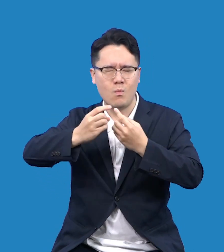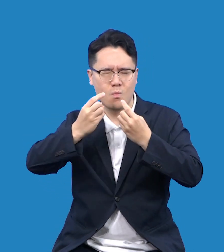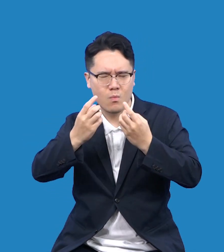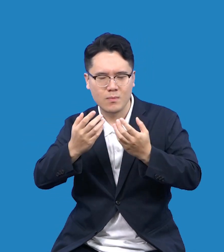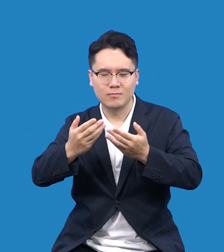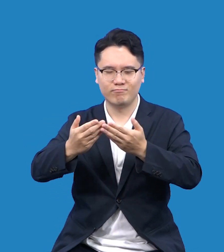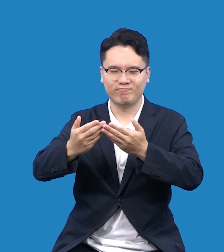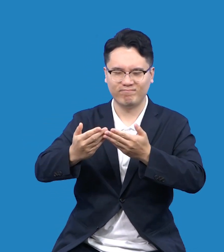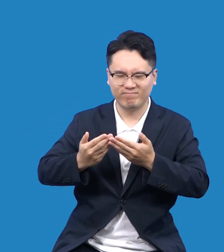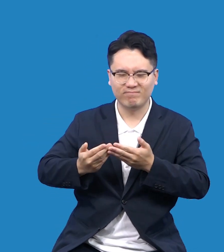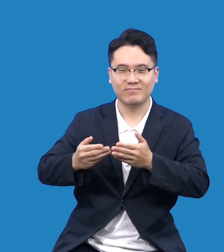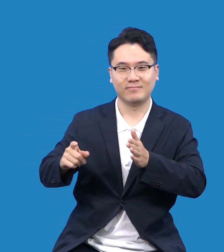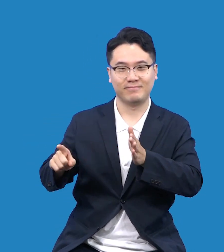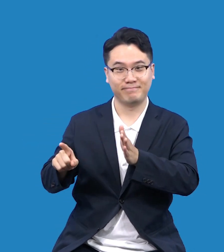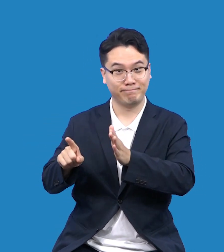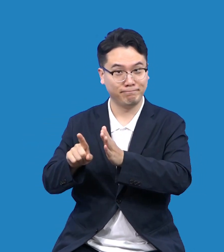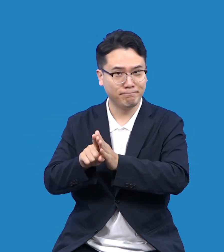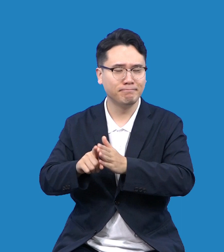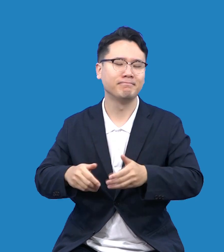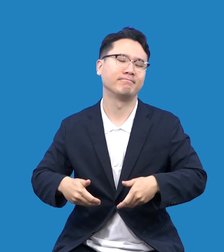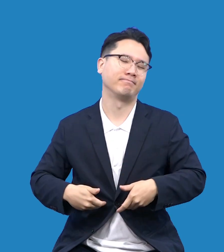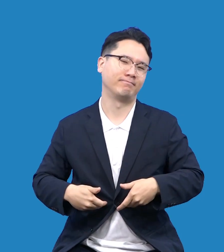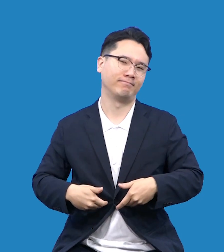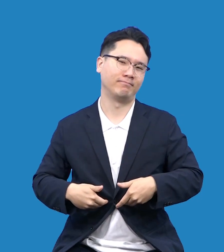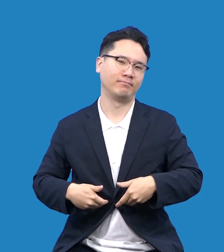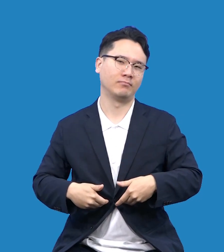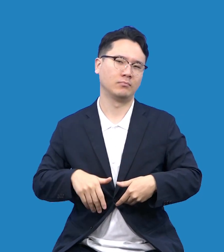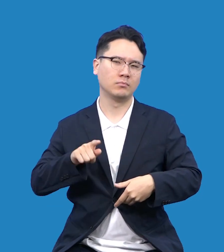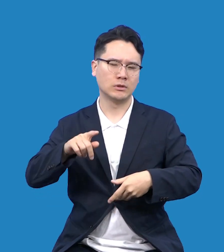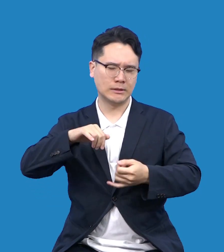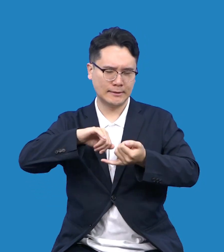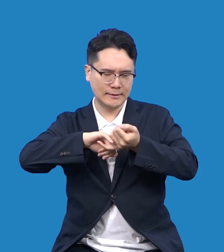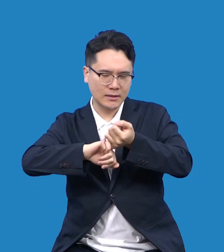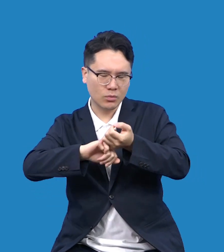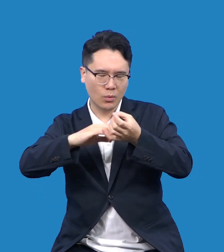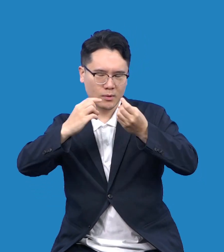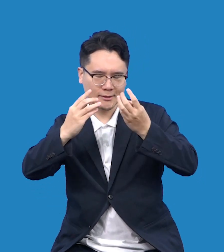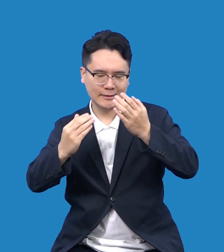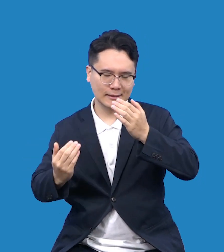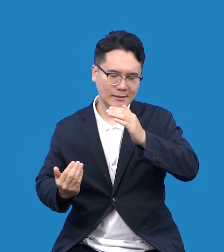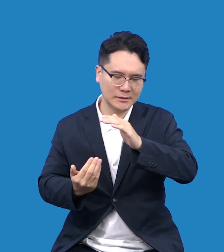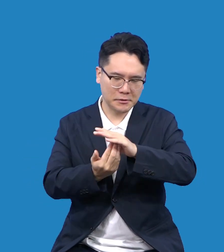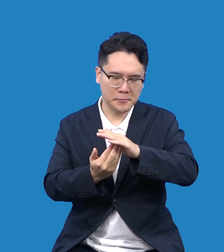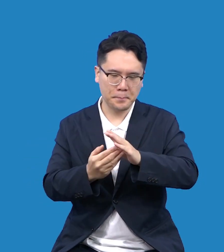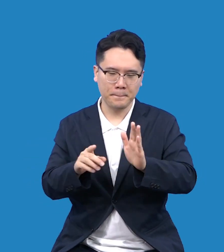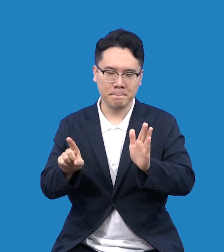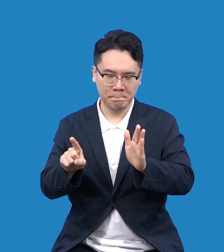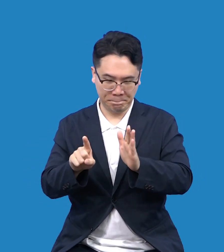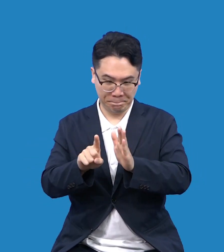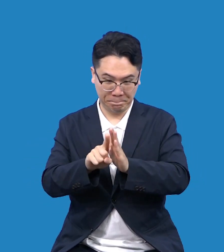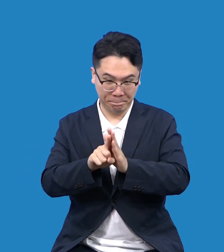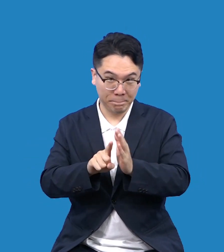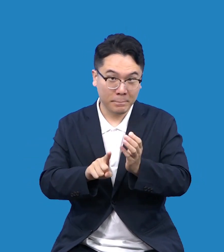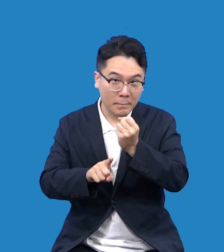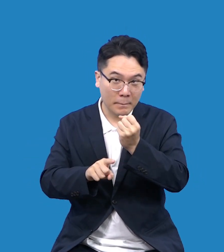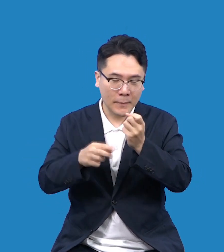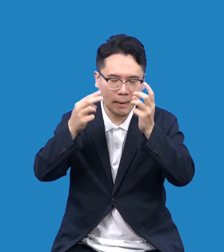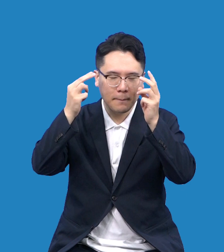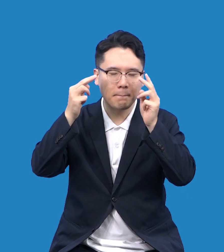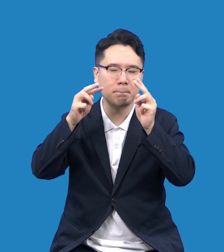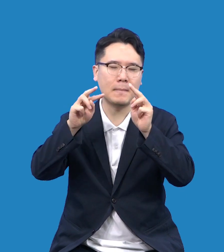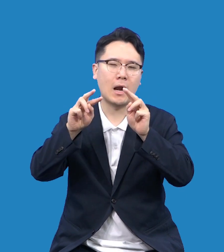하는 것이죠. 그 약속의 신호를 믿음으로 바라볼 수가 있었던